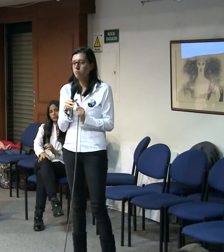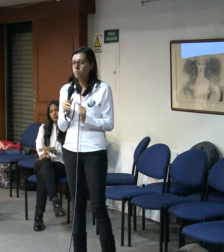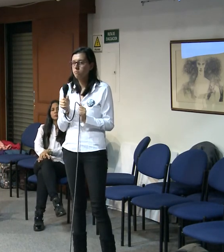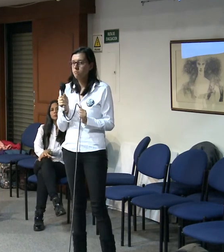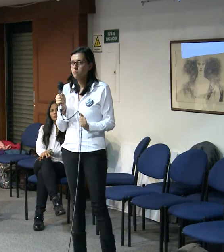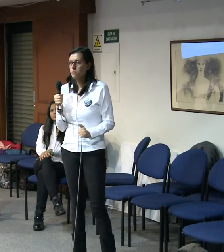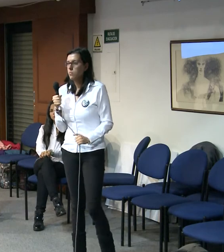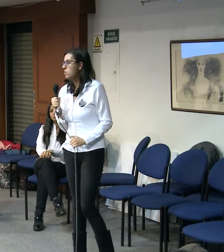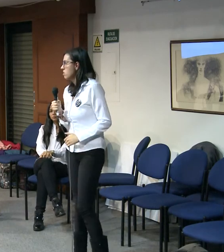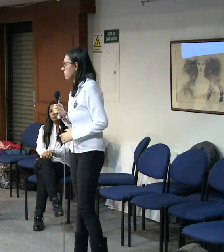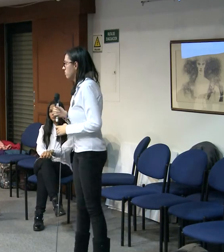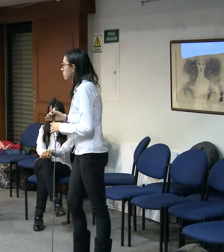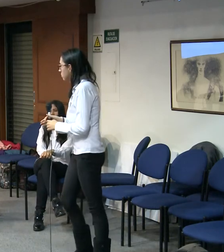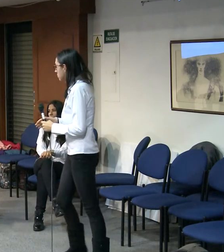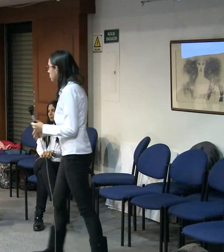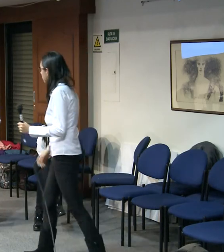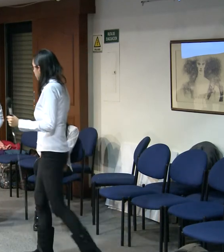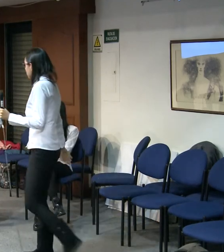temas.